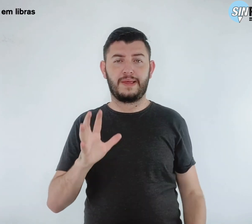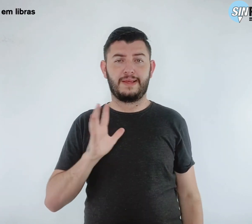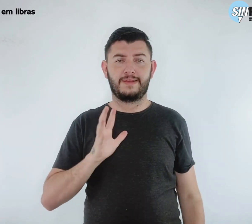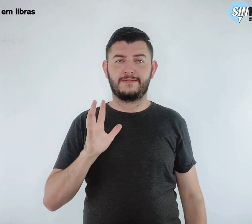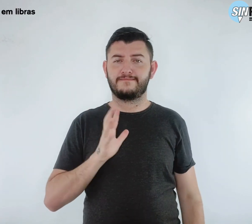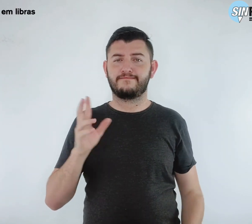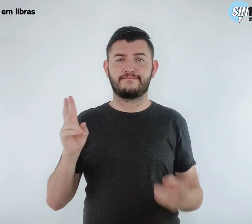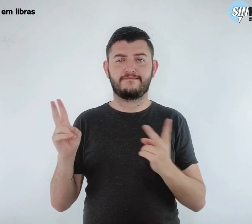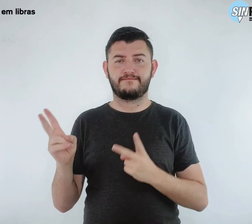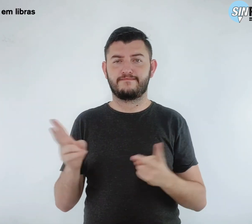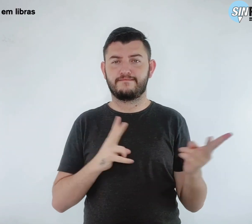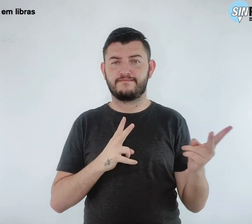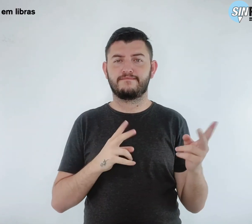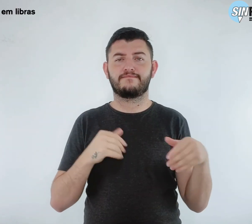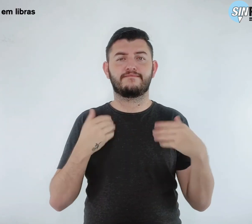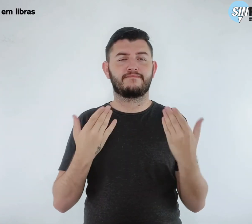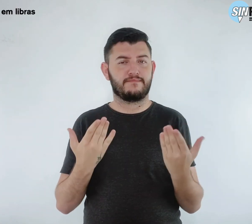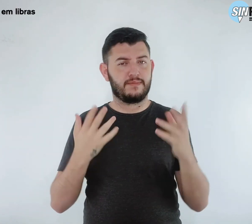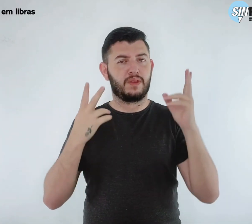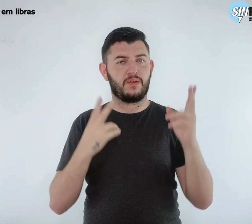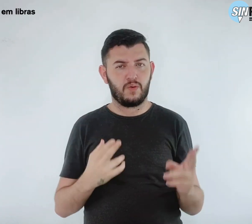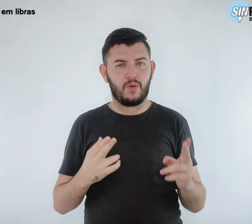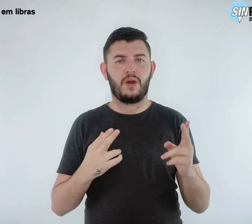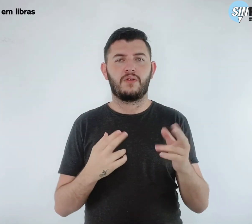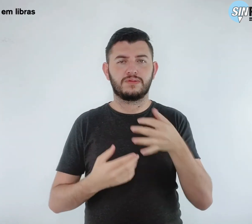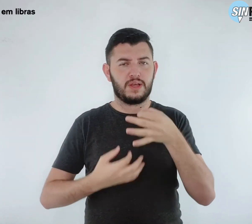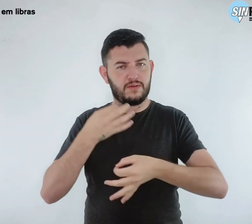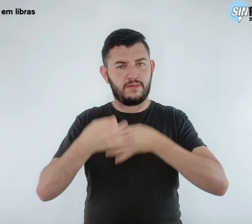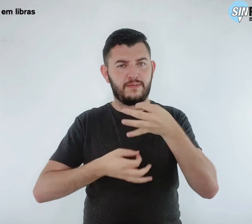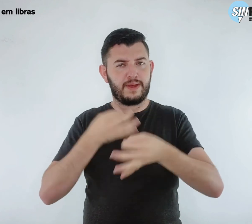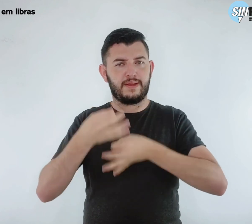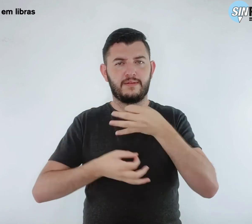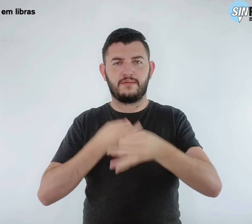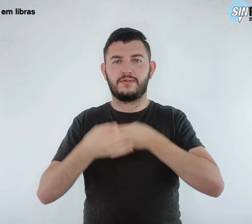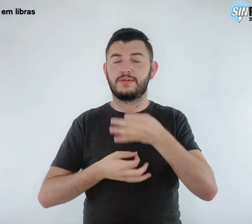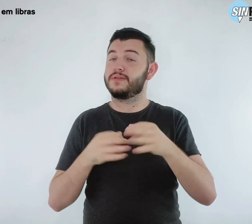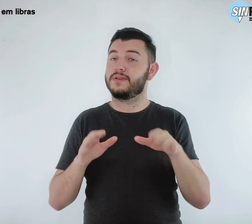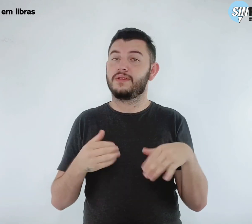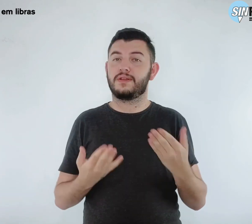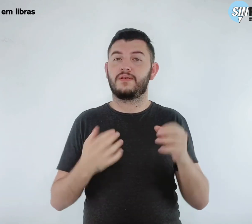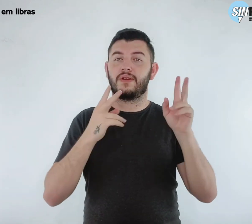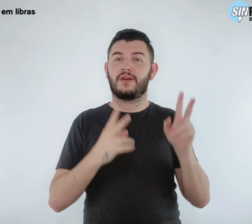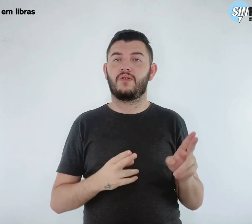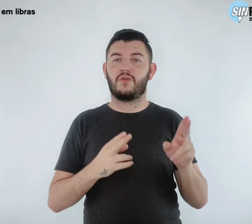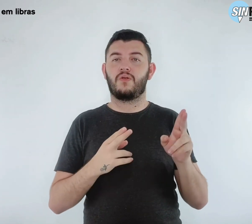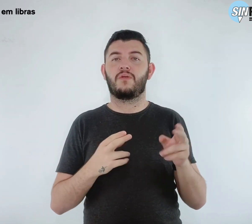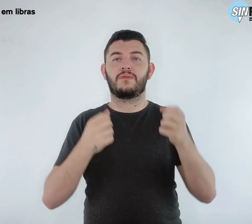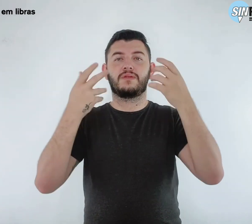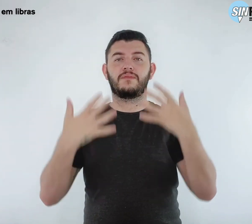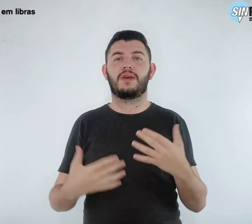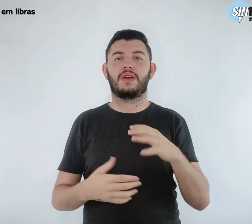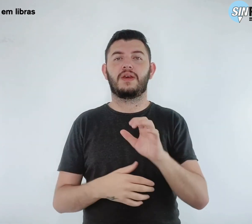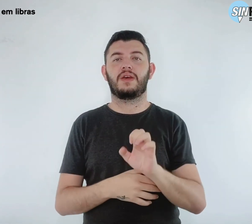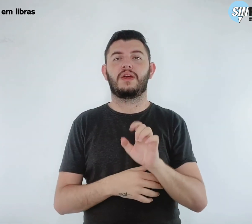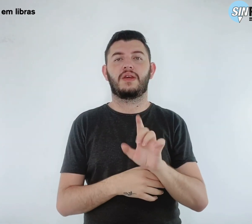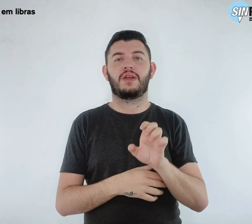elites permanecem os mesmos, tal qual seus argumentos. E como diria